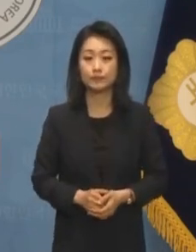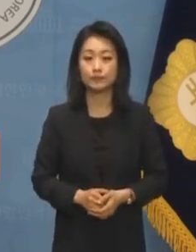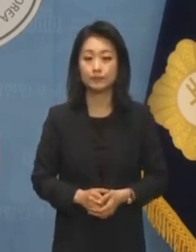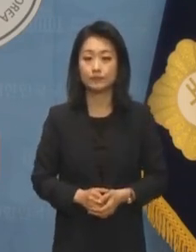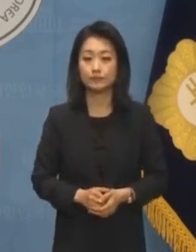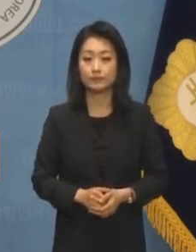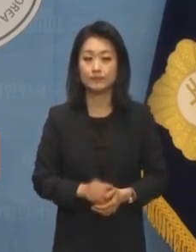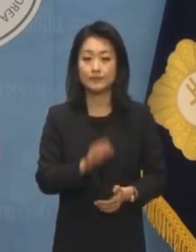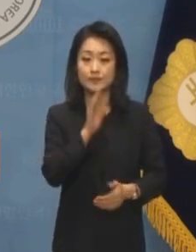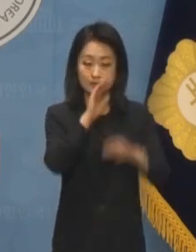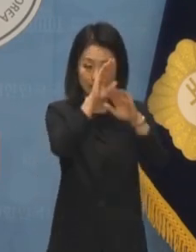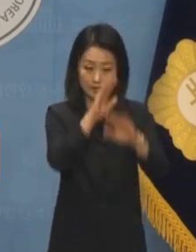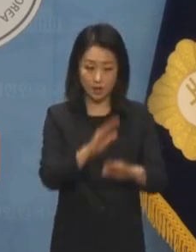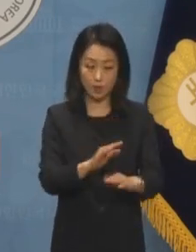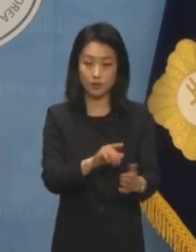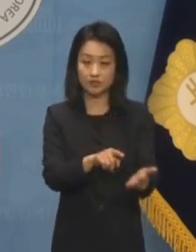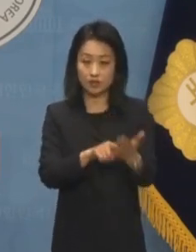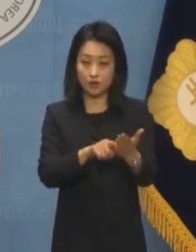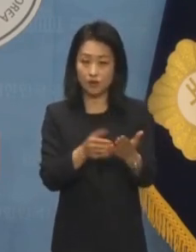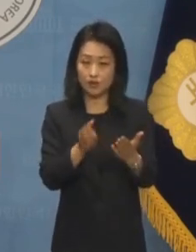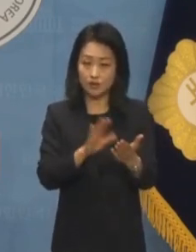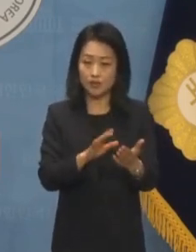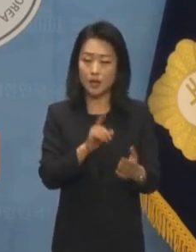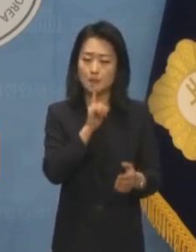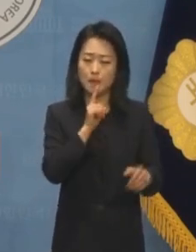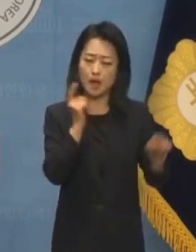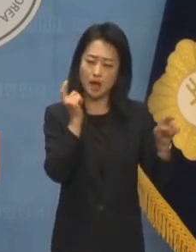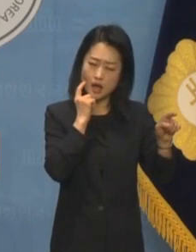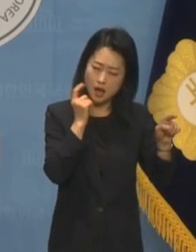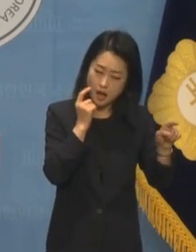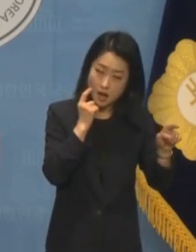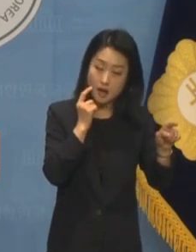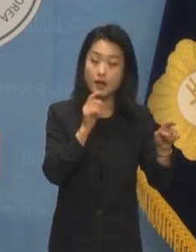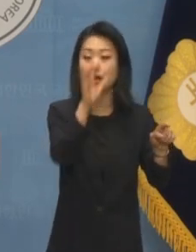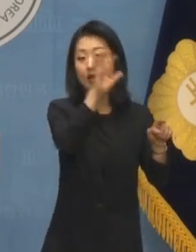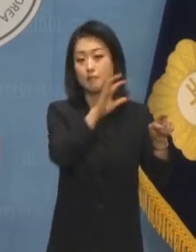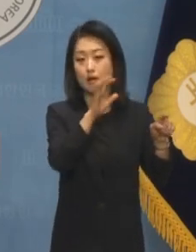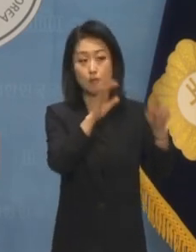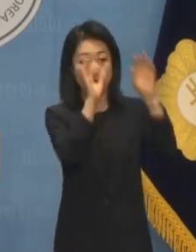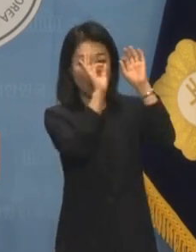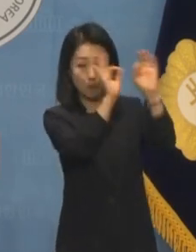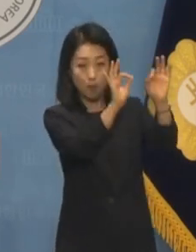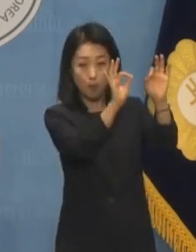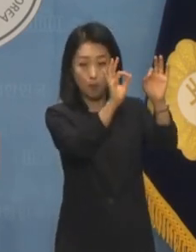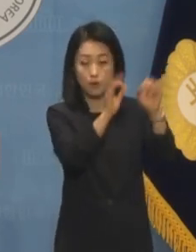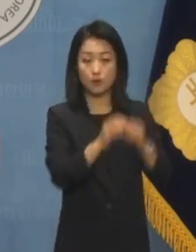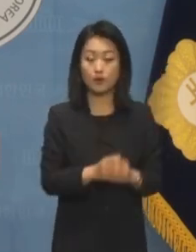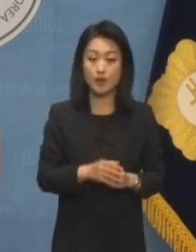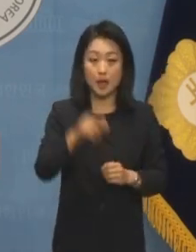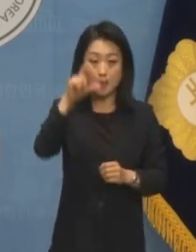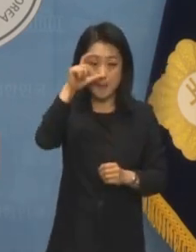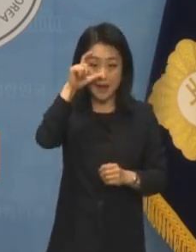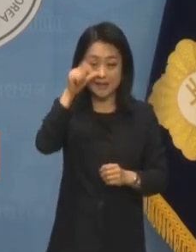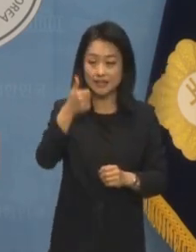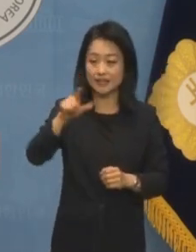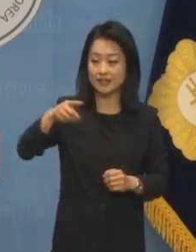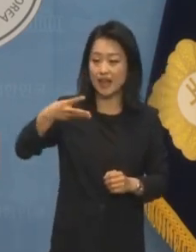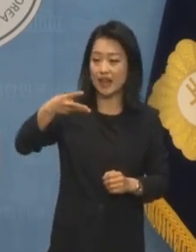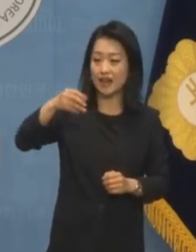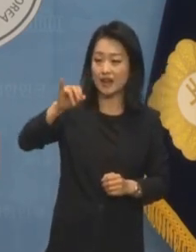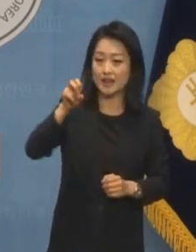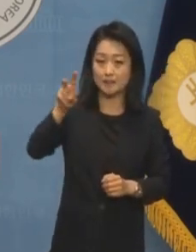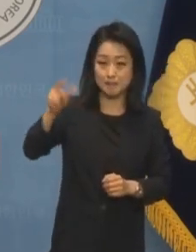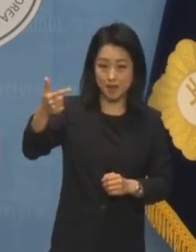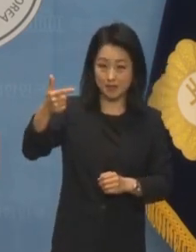속속 드러나는 진실에도 거짓말로 일관하는 대통령실을 보며 바이든 날리면 2탄을 보는 것